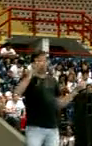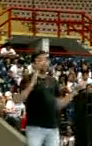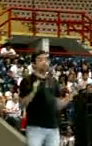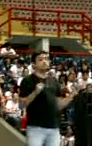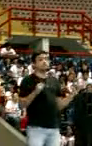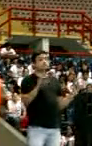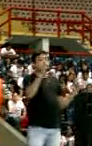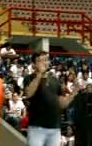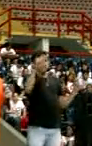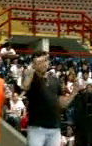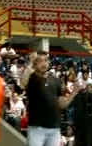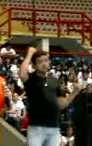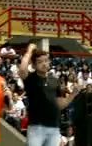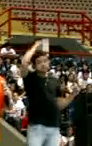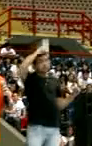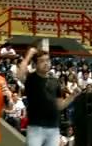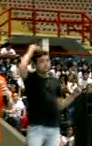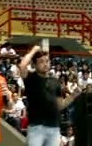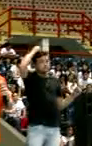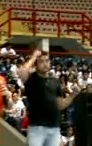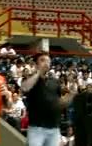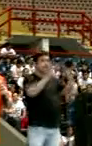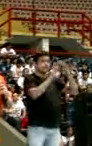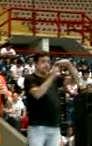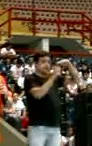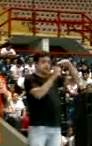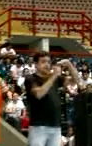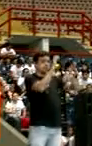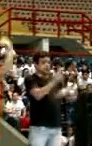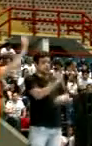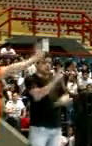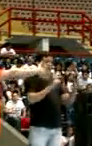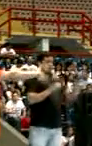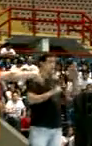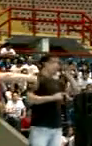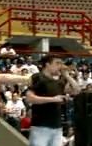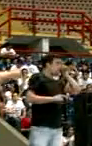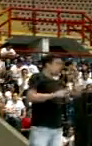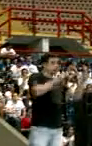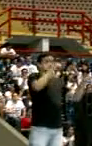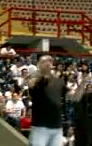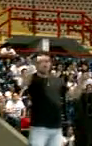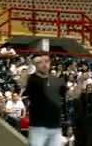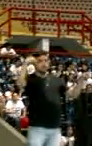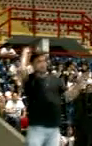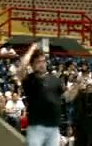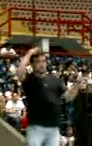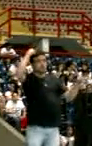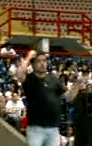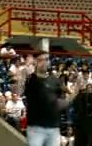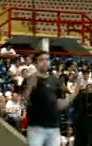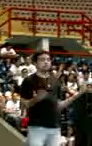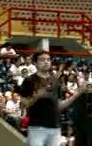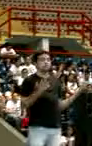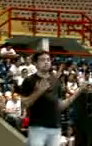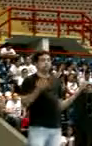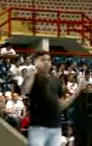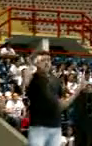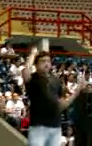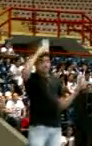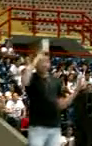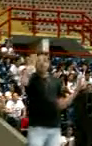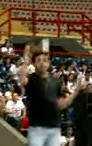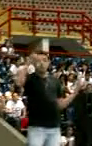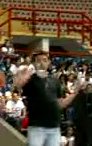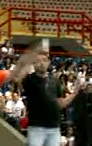curioso, ela é santa. A mesma Igreja Católica diz que ela é bruxa, do lado de lá do mar e do lado de cá do mar, ela é santa. A santa mais popular